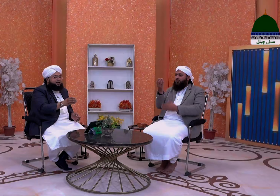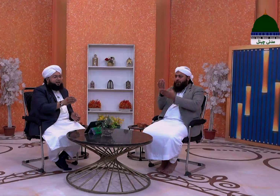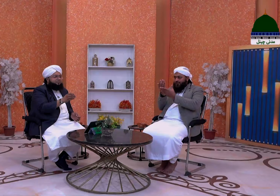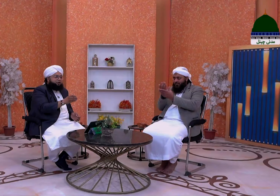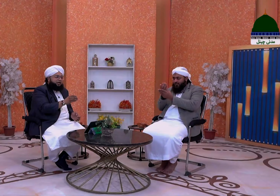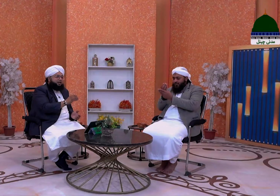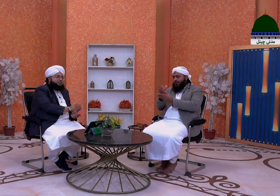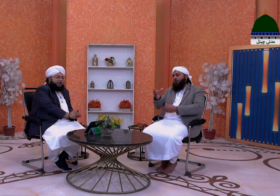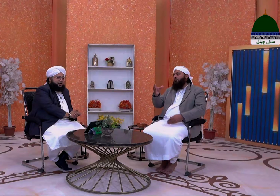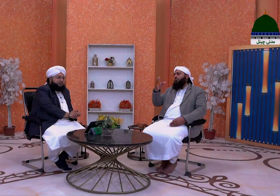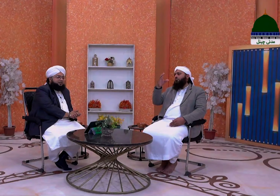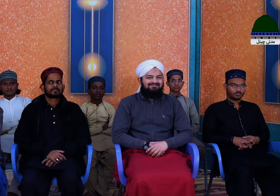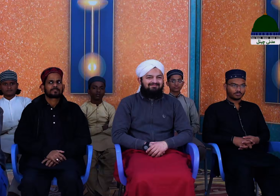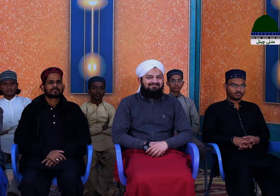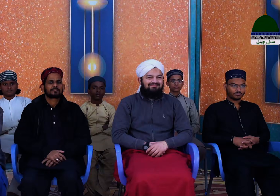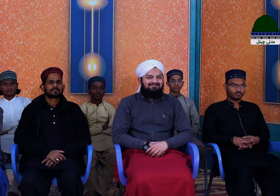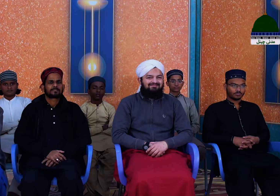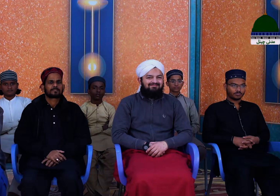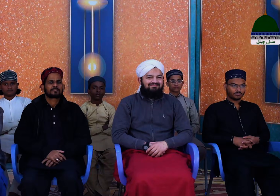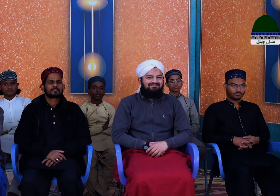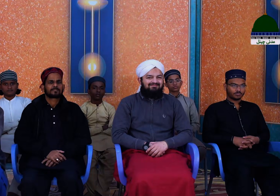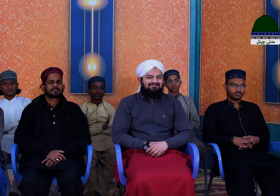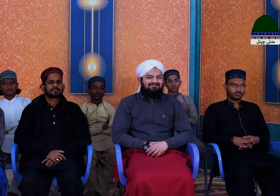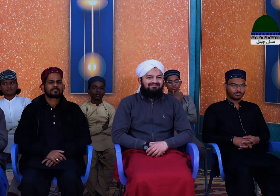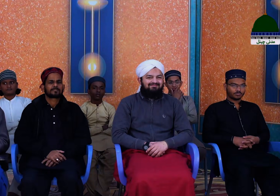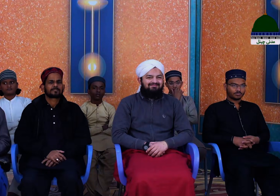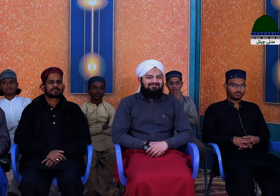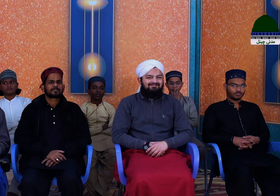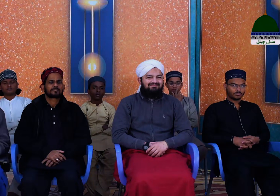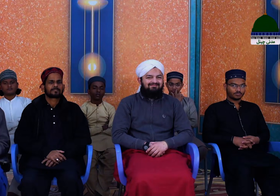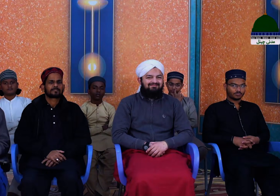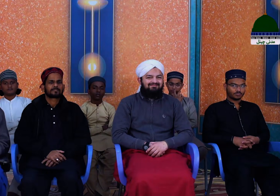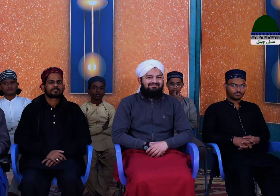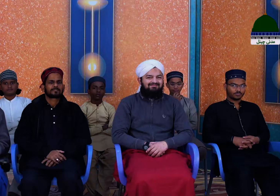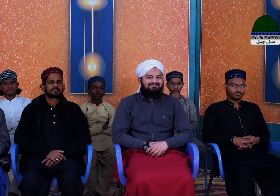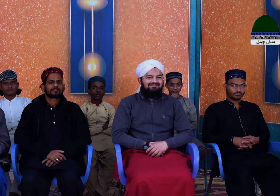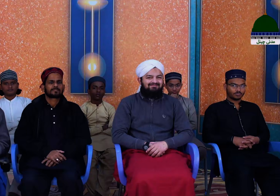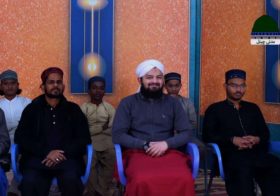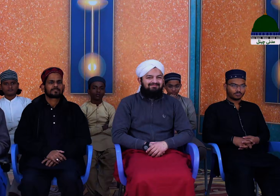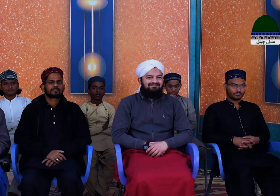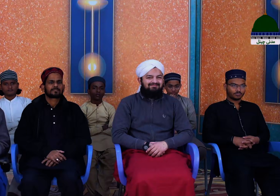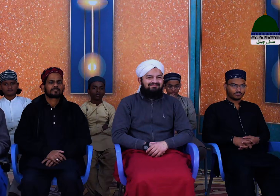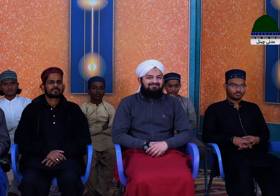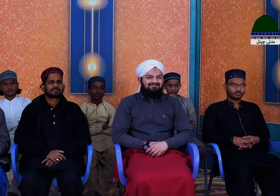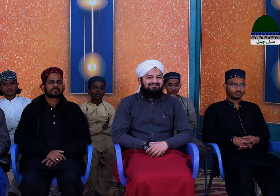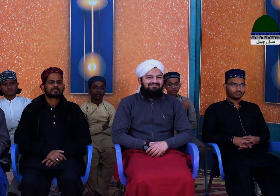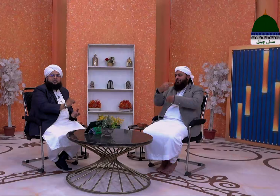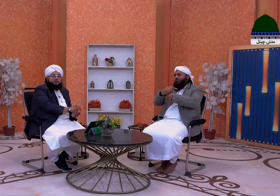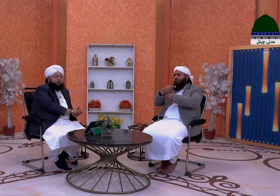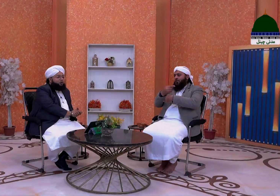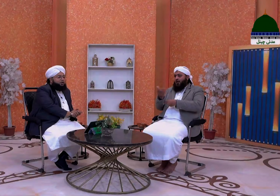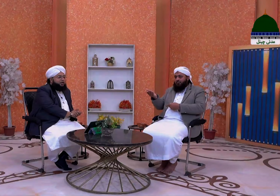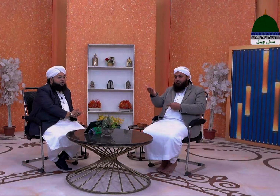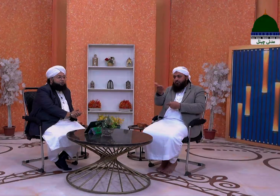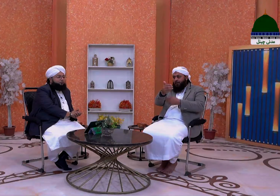سے پینا چاہیے۔ مدنی چینل کے ناظرین، آج ہم نے پانی پینے کے تعلق سے سنا، آئیے بڑھتے ہیں حاضرین کی طرف